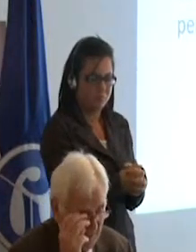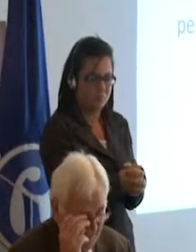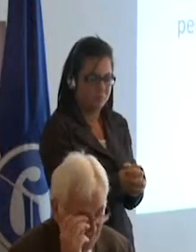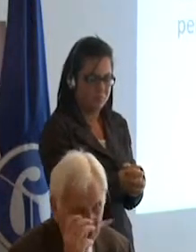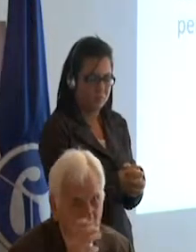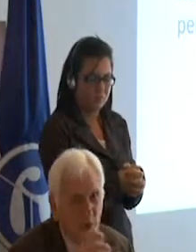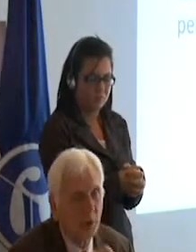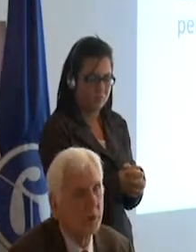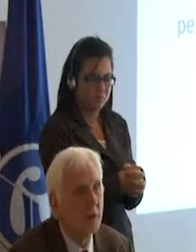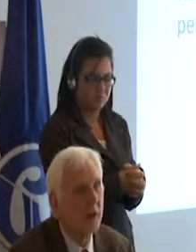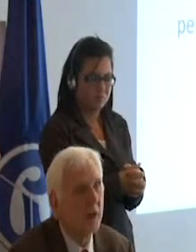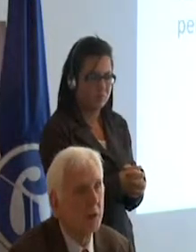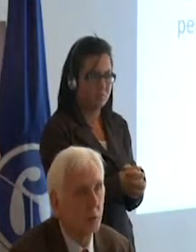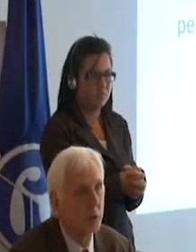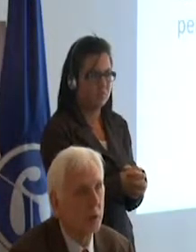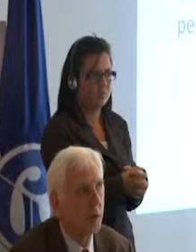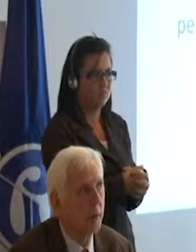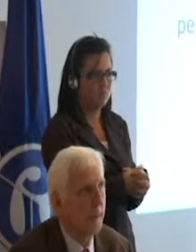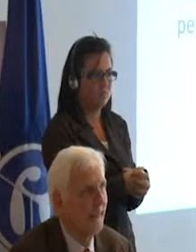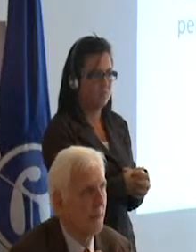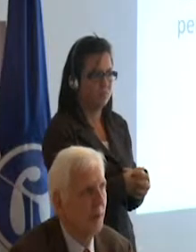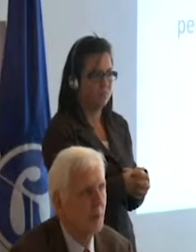quiere decir que